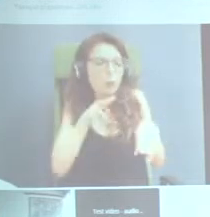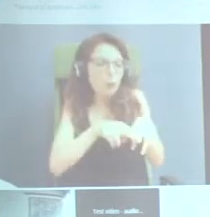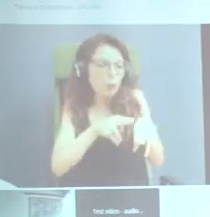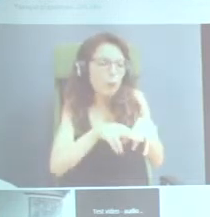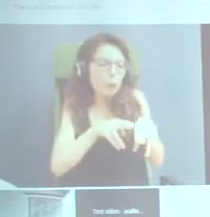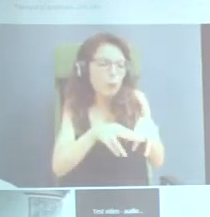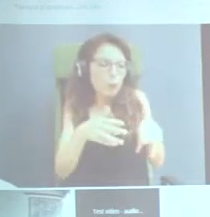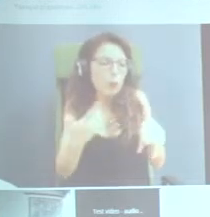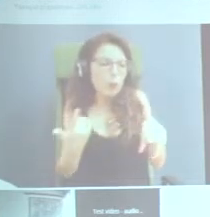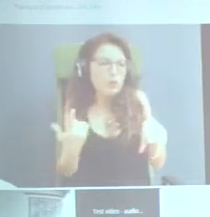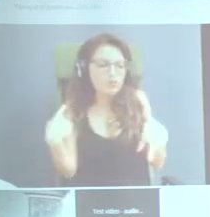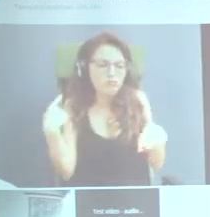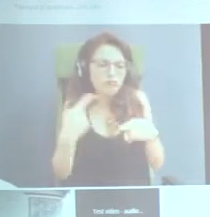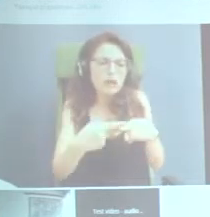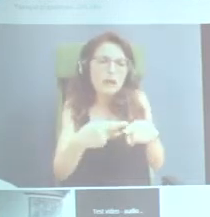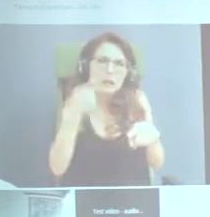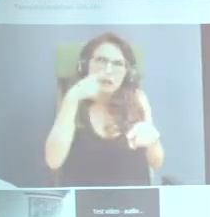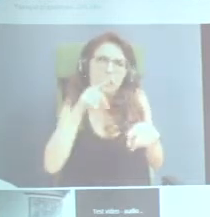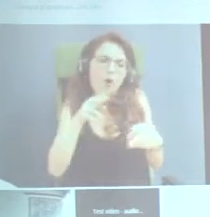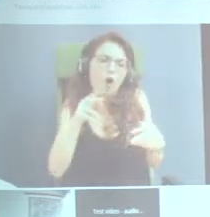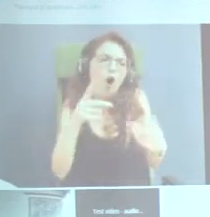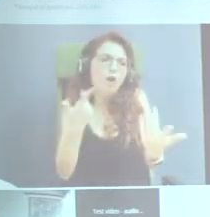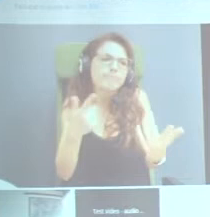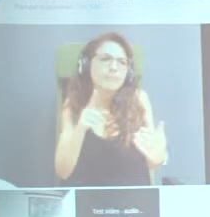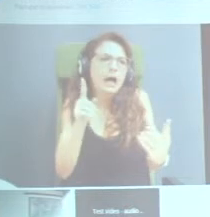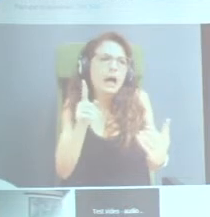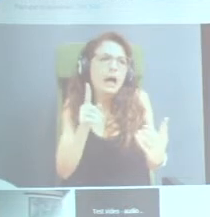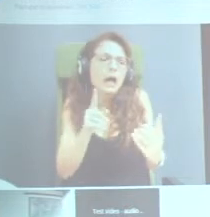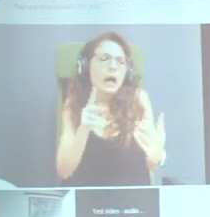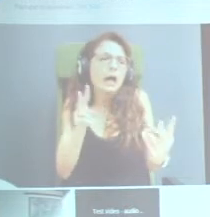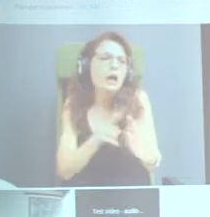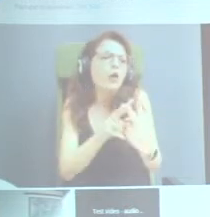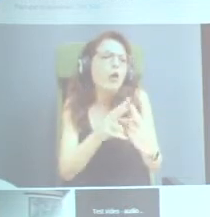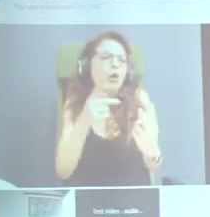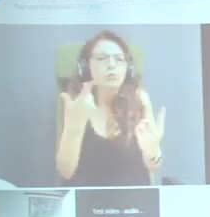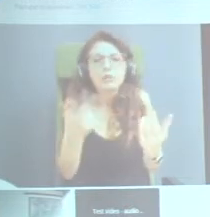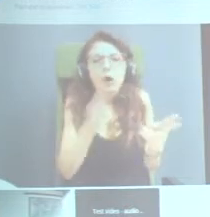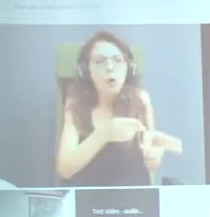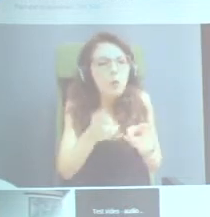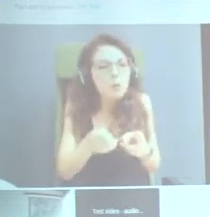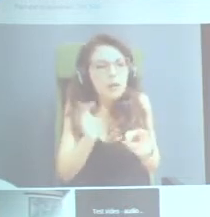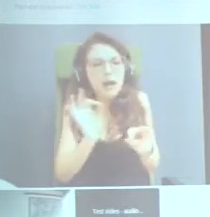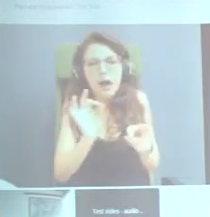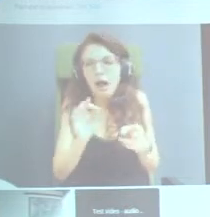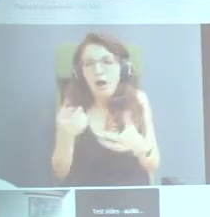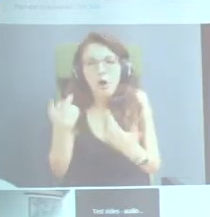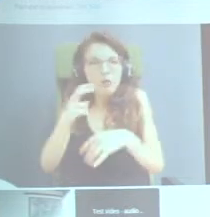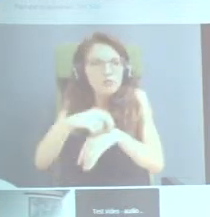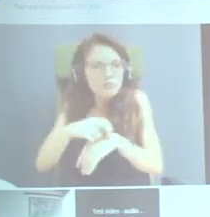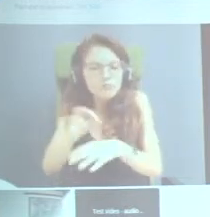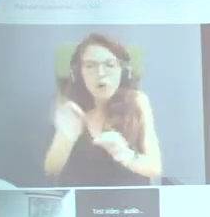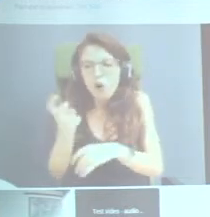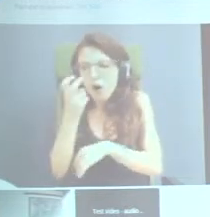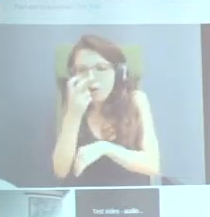per gli incontri, ad esempio in ospedale oppure da un medico, da un avvocato, quando